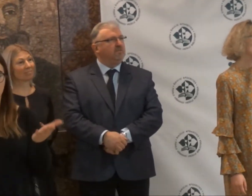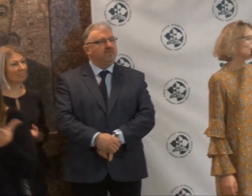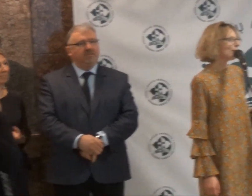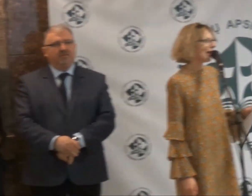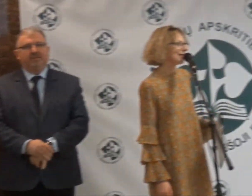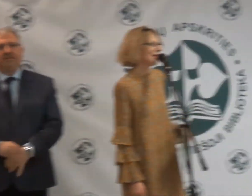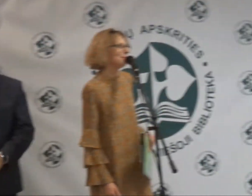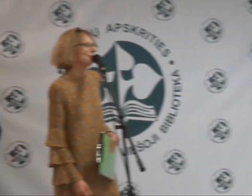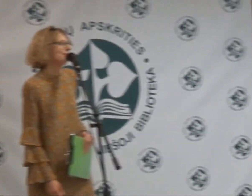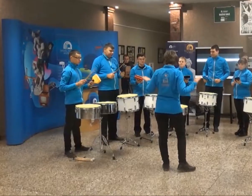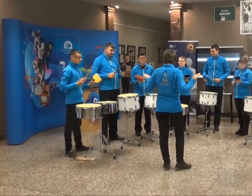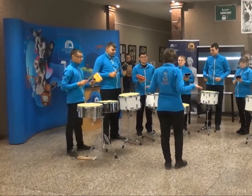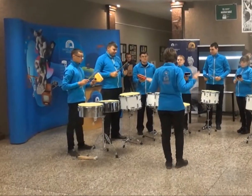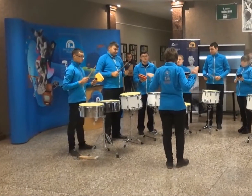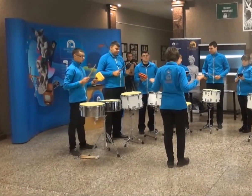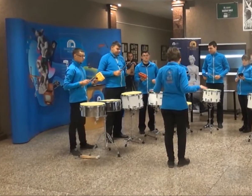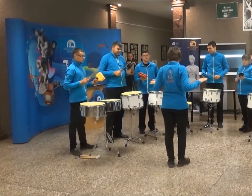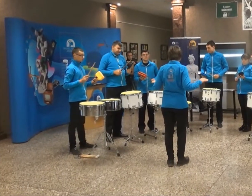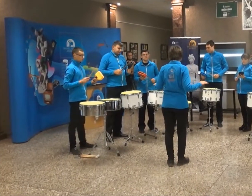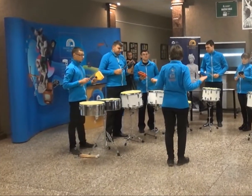spalvų muzikos orkestrą.